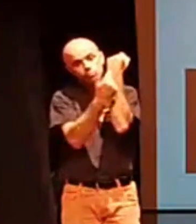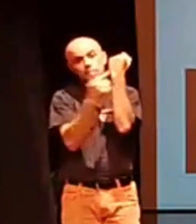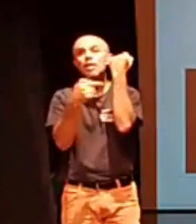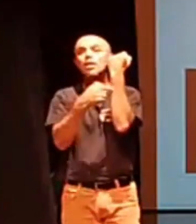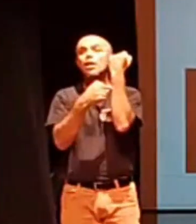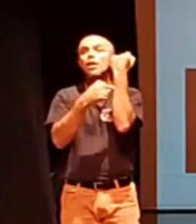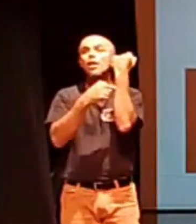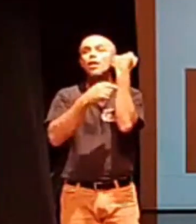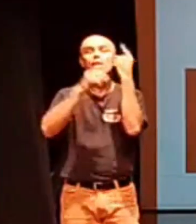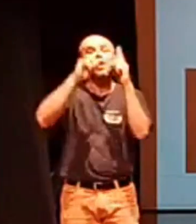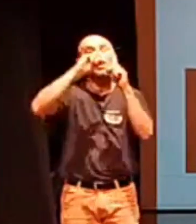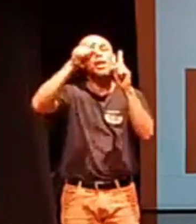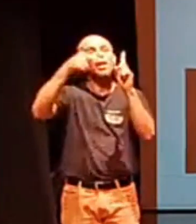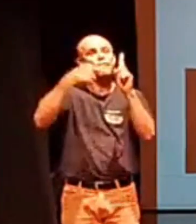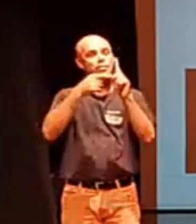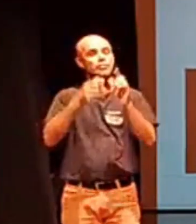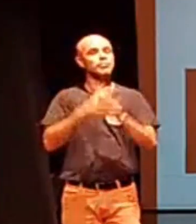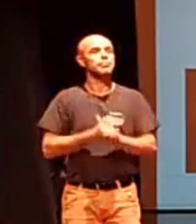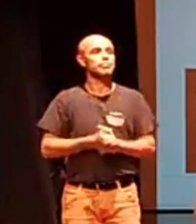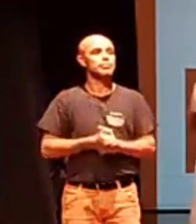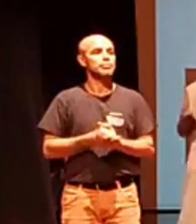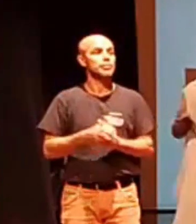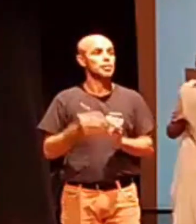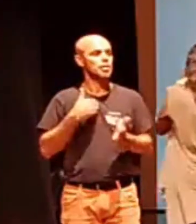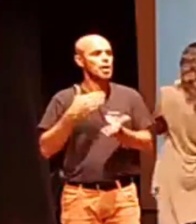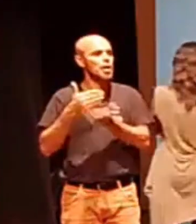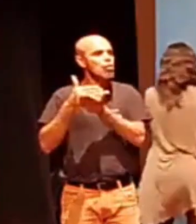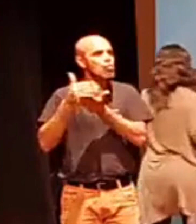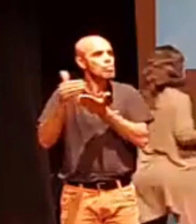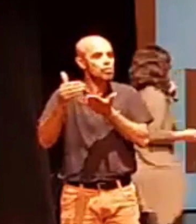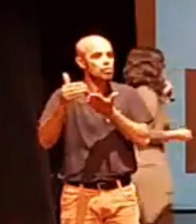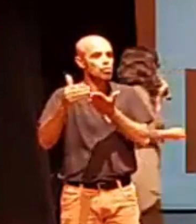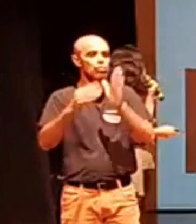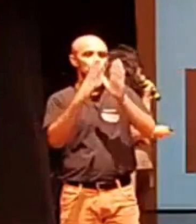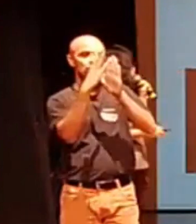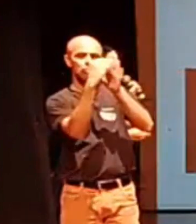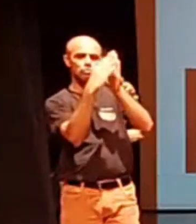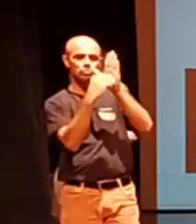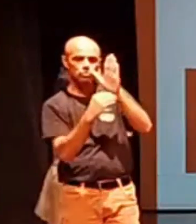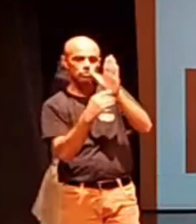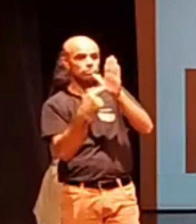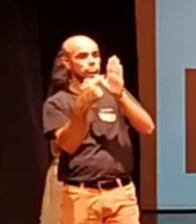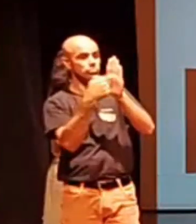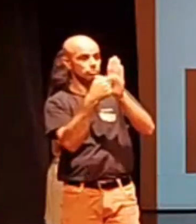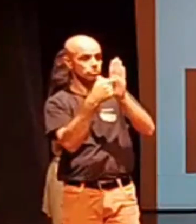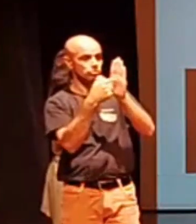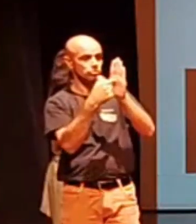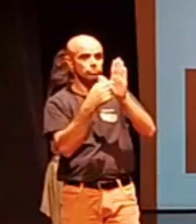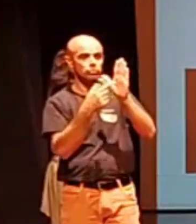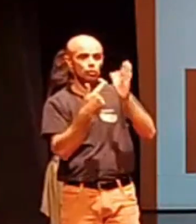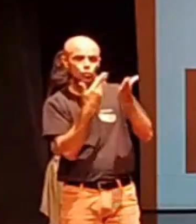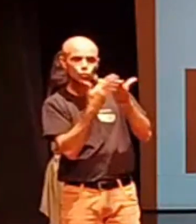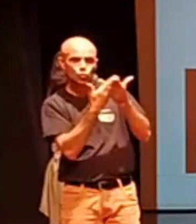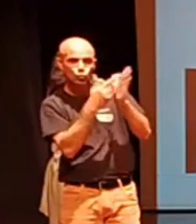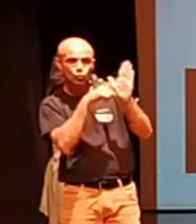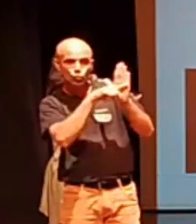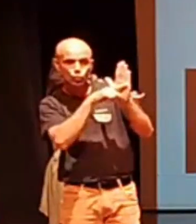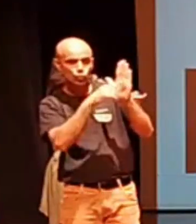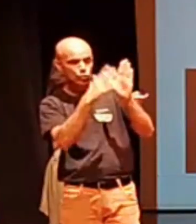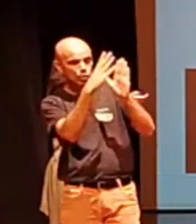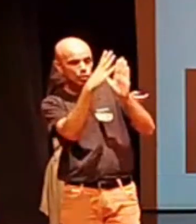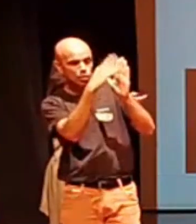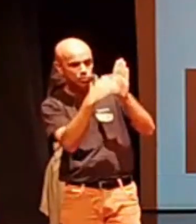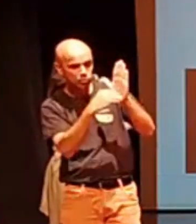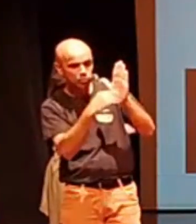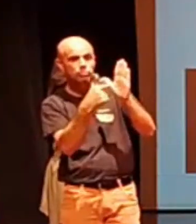grávida. Tá? Então aqui é o início do primeiro raio-x dela, primeiro exame. Vamos ver se